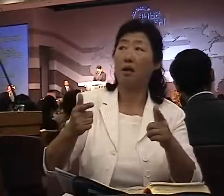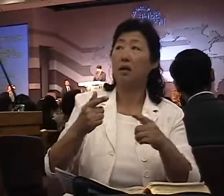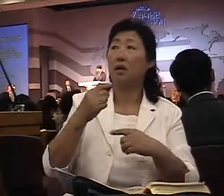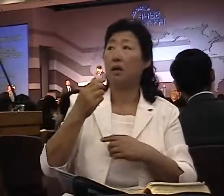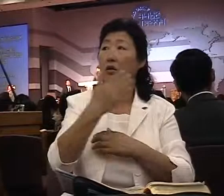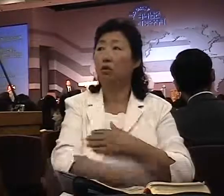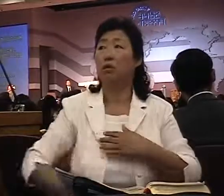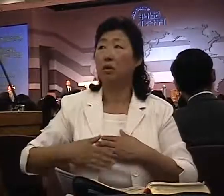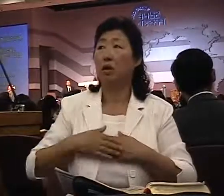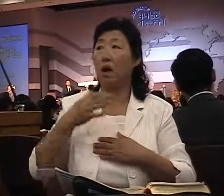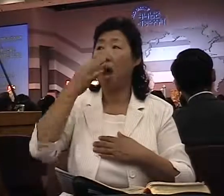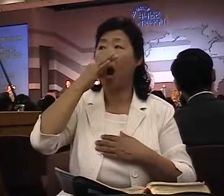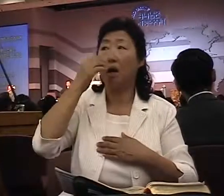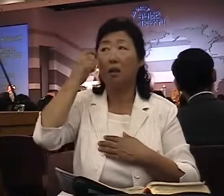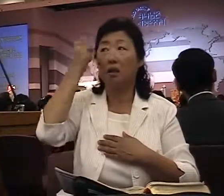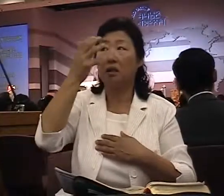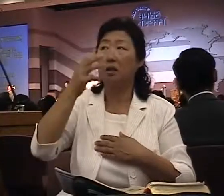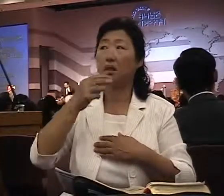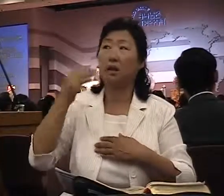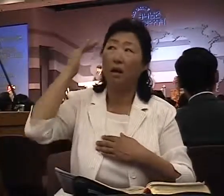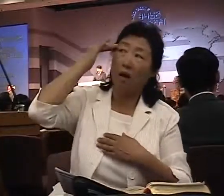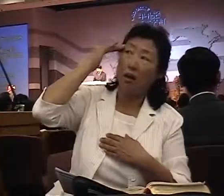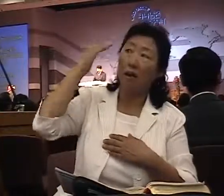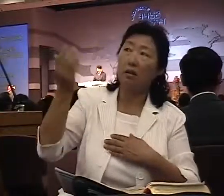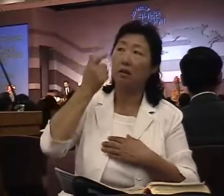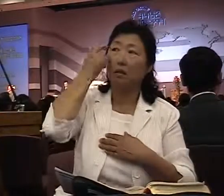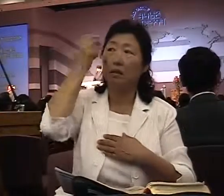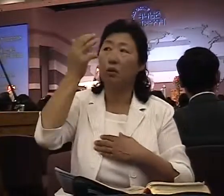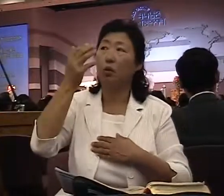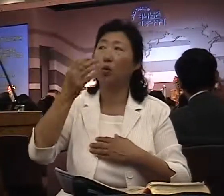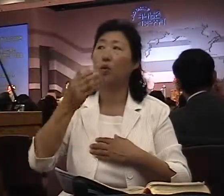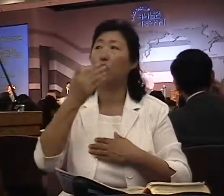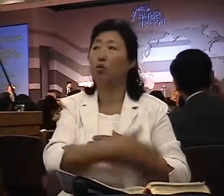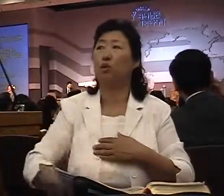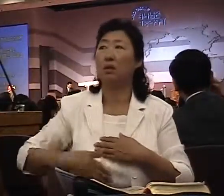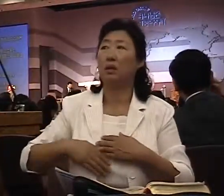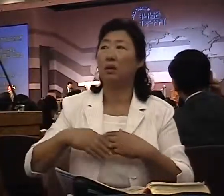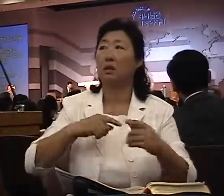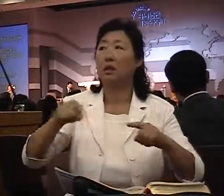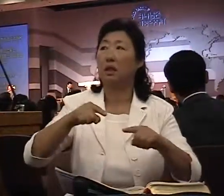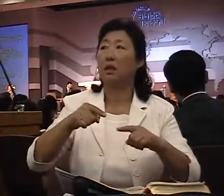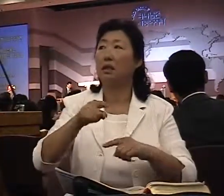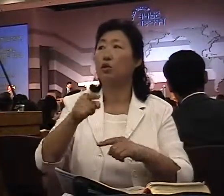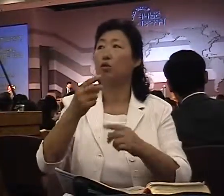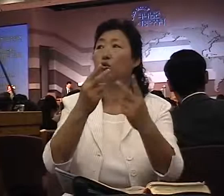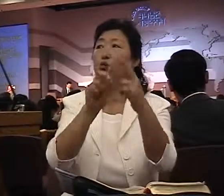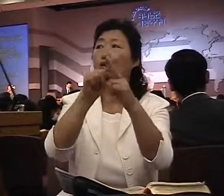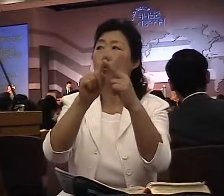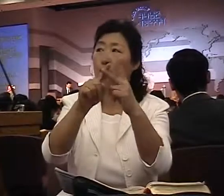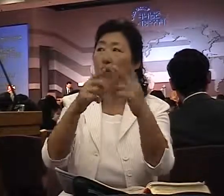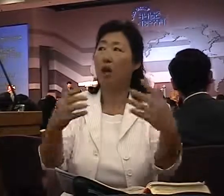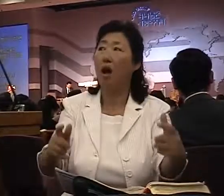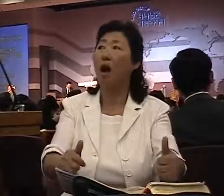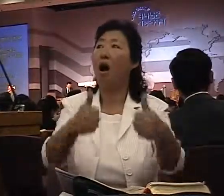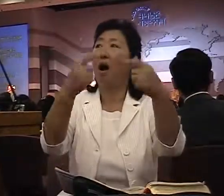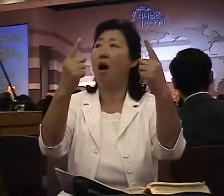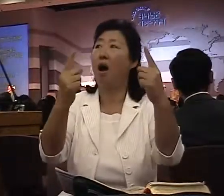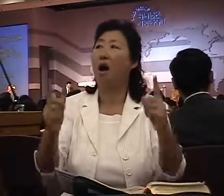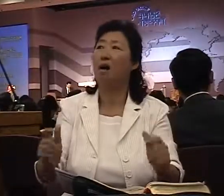소욕은 성령을 거스리고 성령의 소욕은 육체를 거스리더니 이 둘이 서로 대적함으로 너희의 원하는 것을 하지